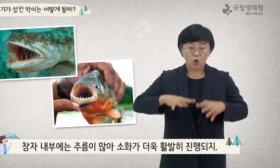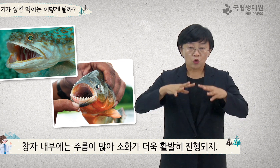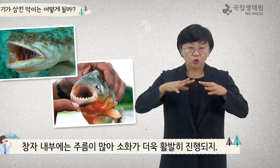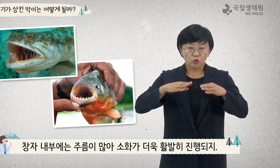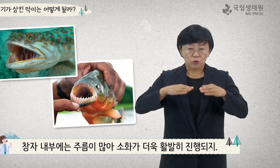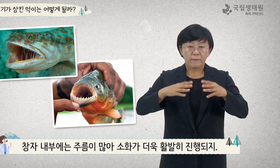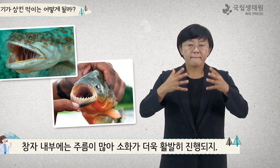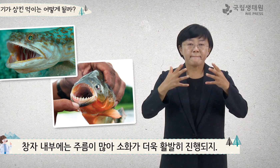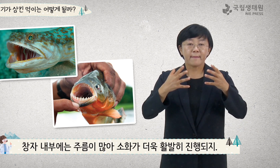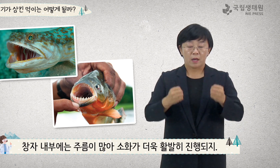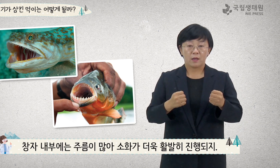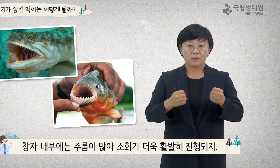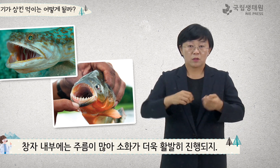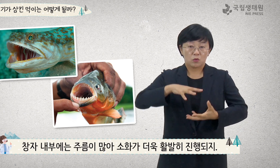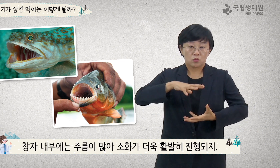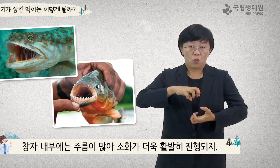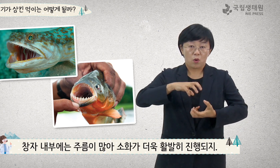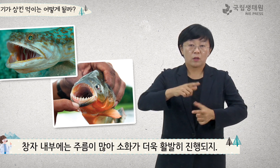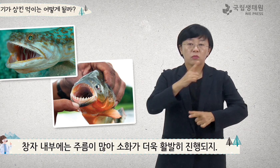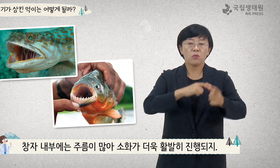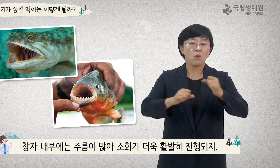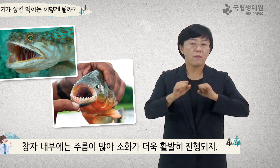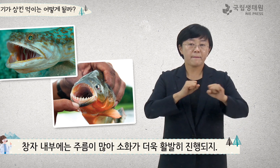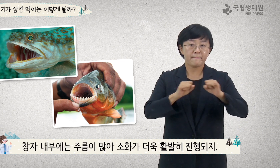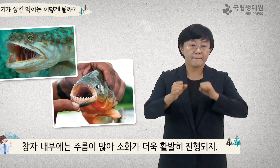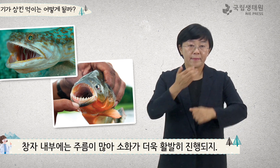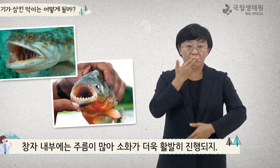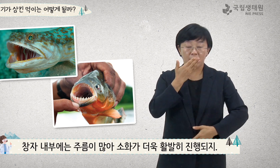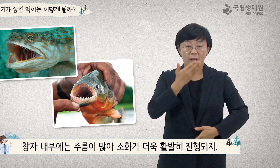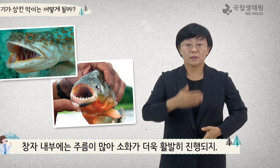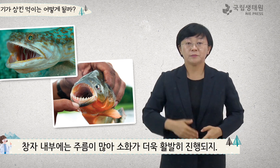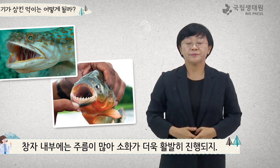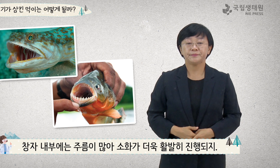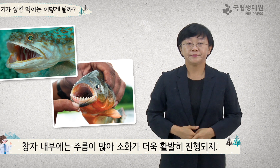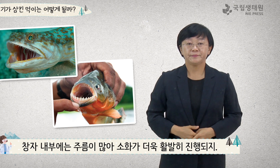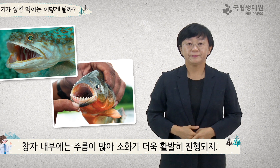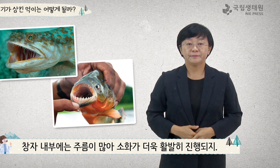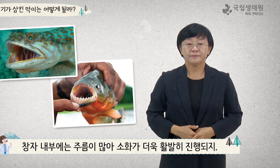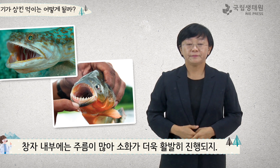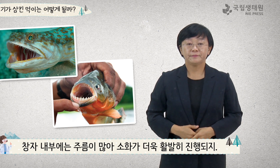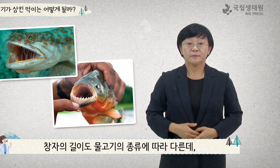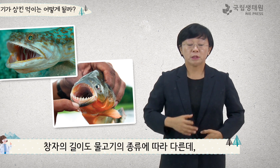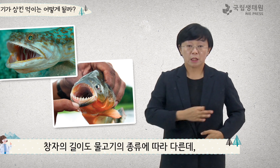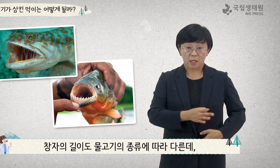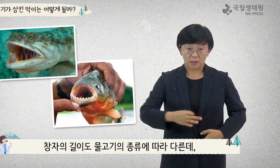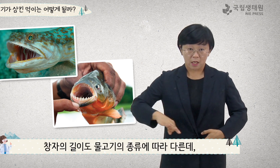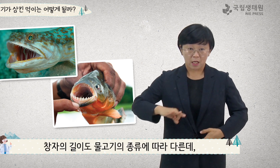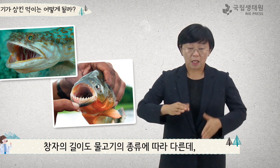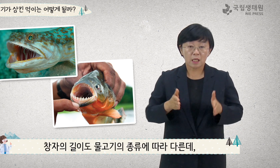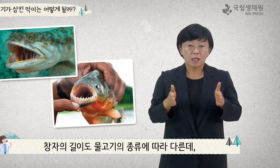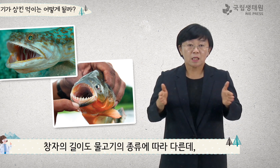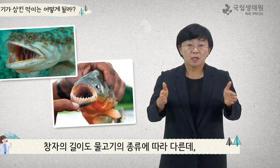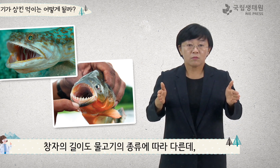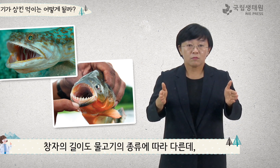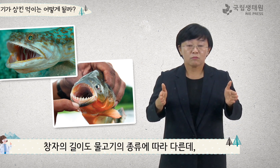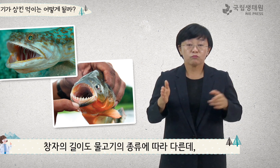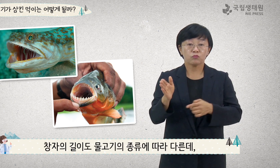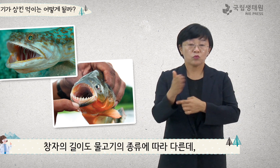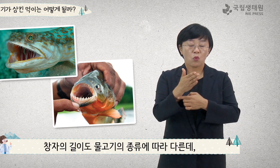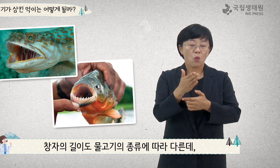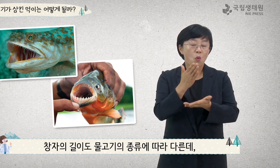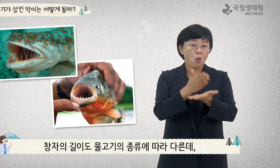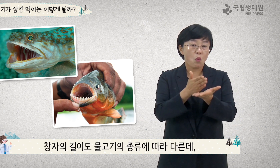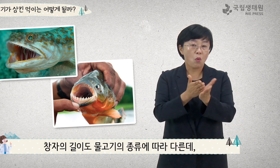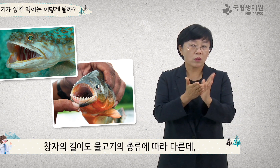창자 내부에는 주름이 많아 소화가 더욱 활발히 진행되지. 창자의 길이도